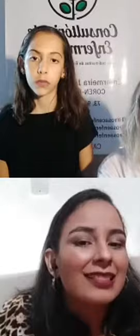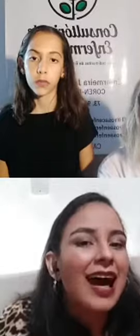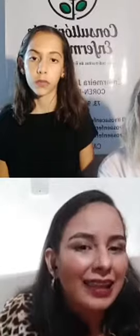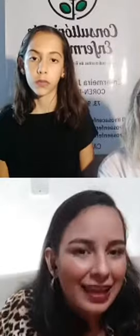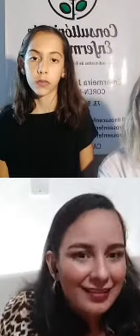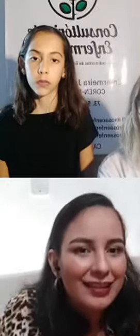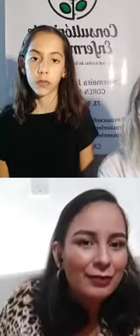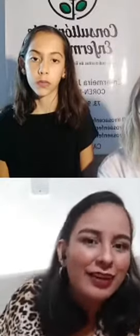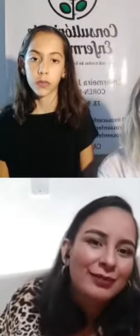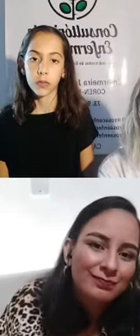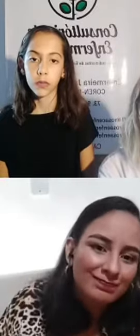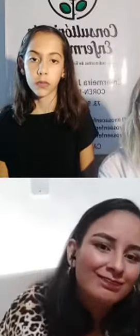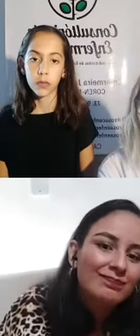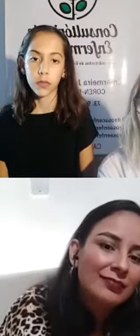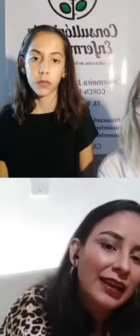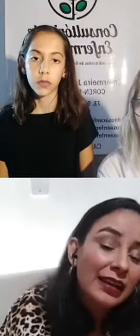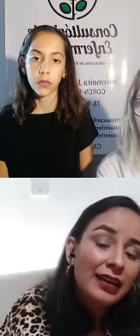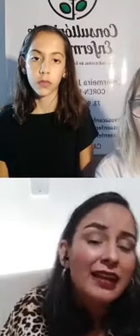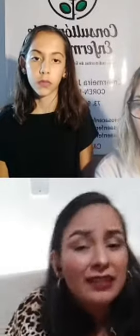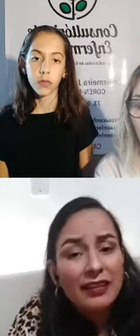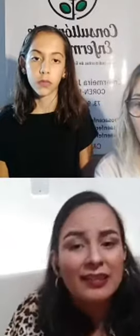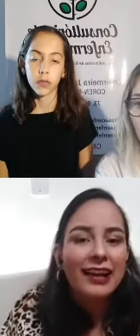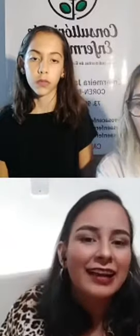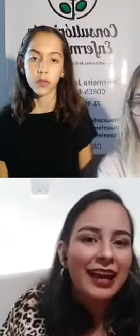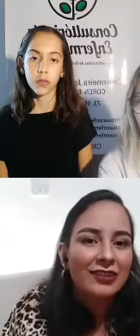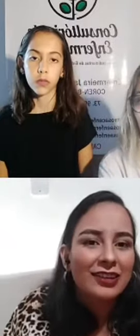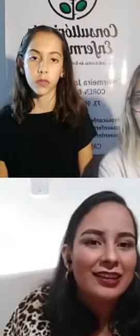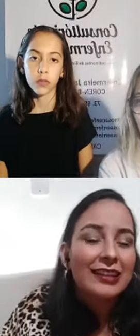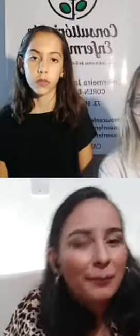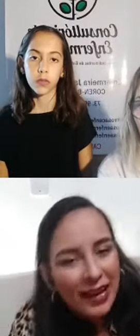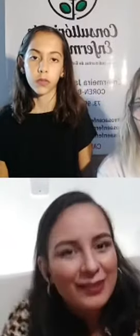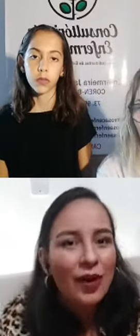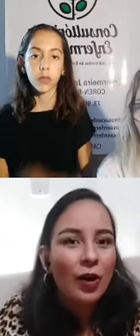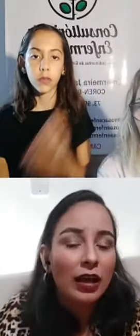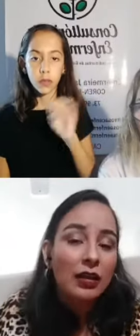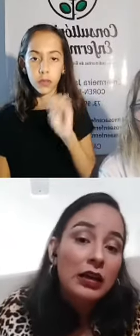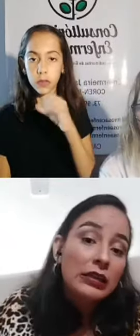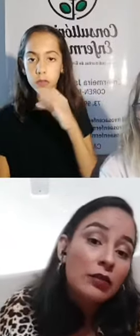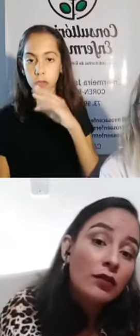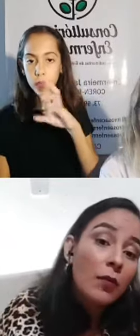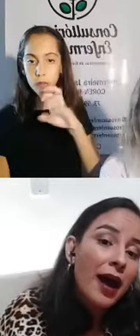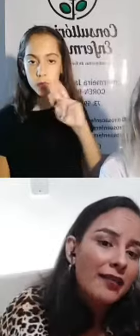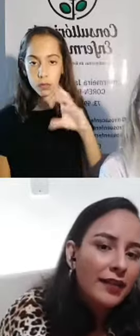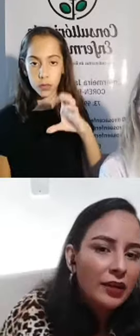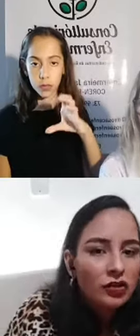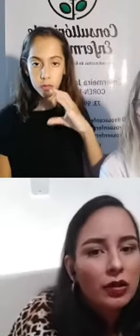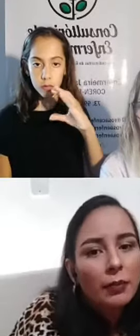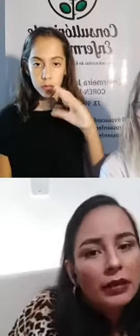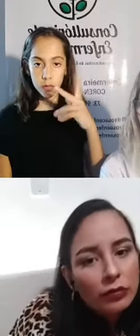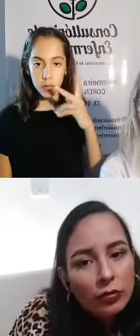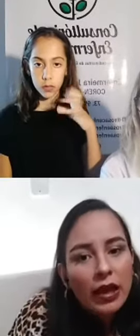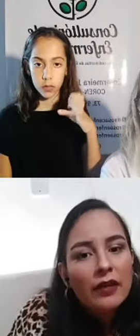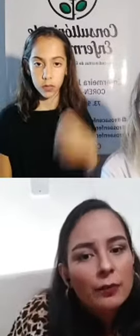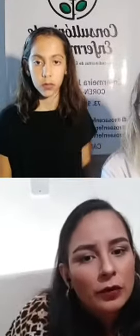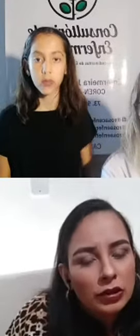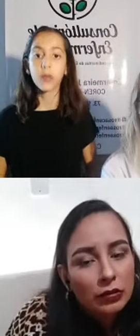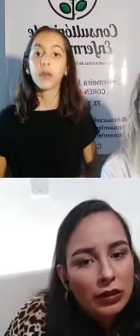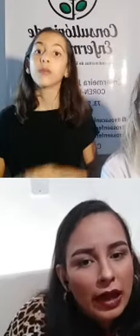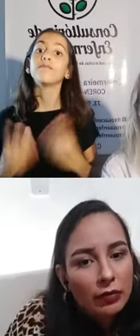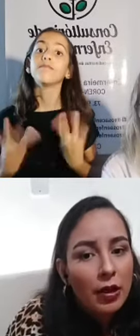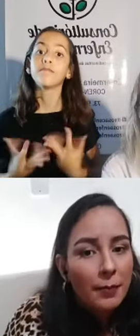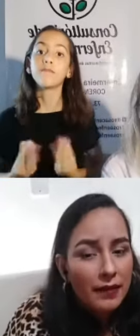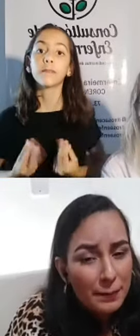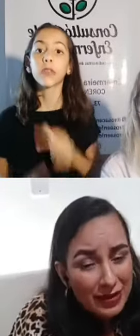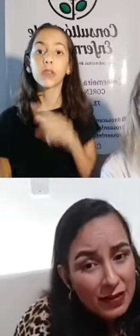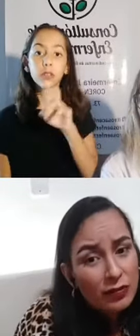ensinar a ler e escrever, né? E as crianças da creche e da pré-escola, Então, são mais questionamentos do que resposta que eu